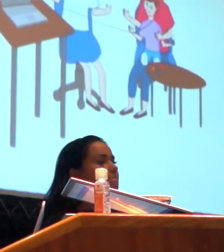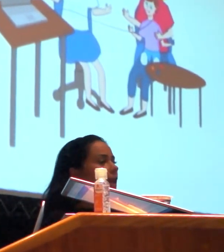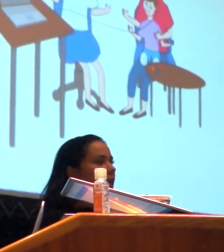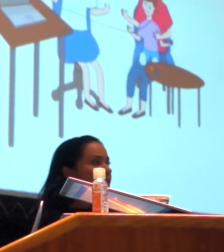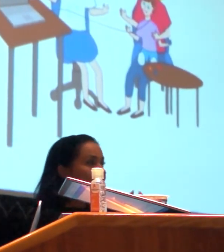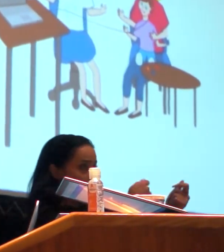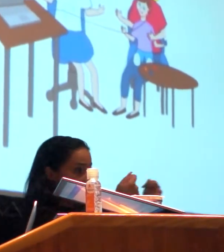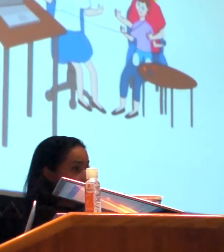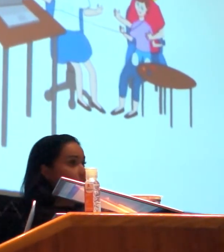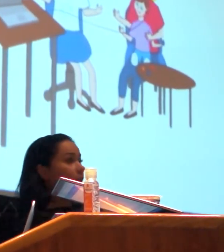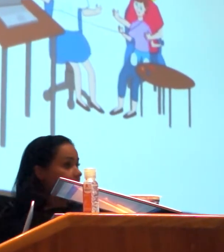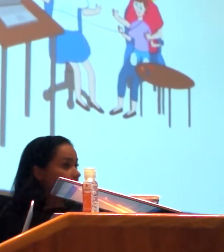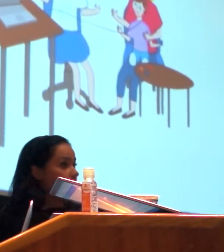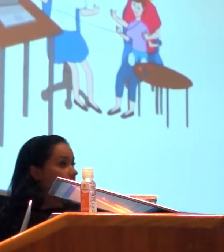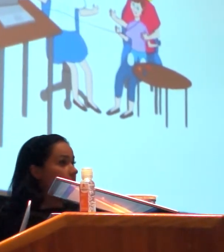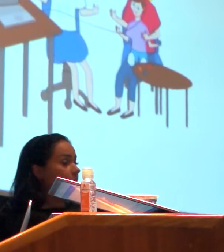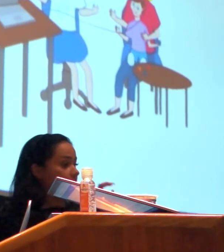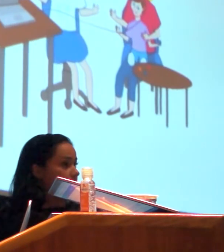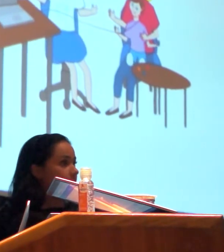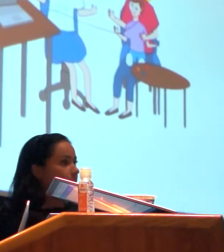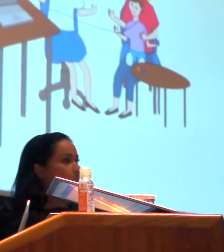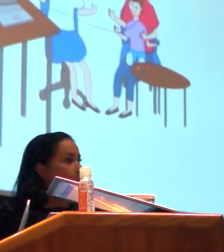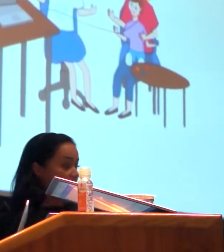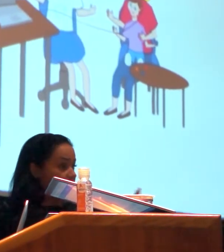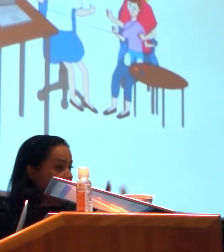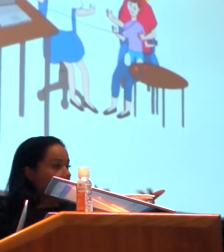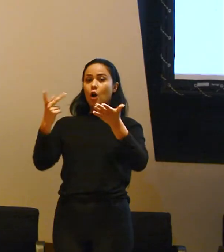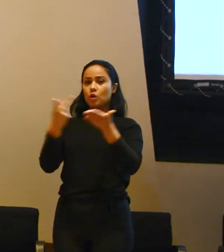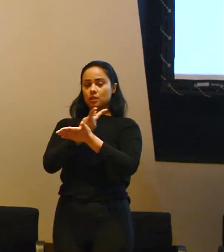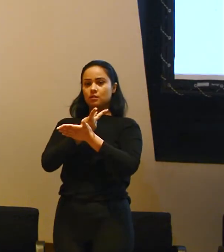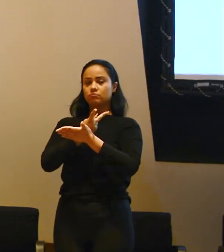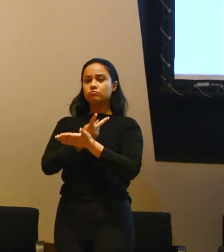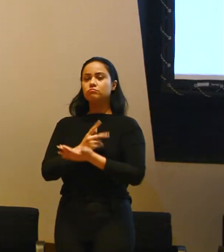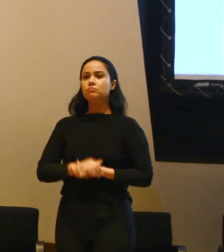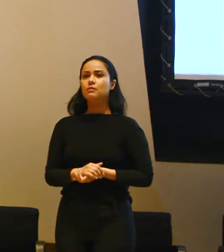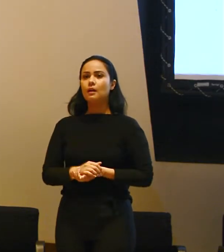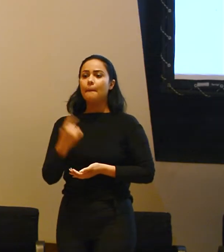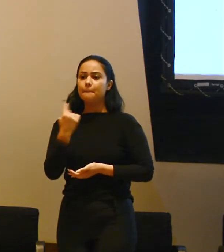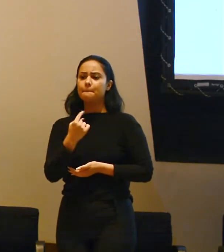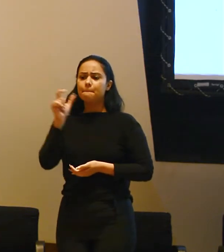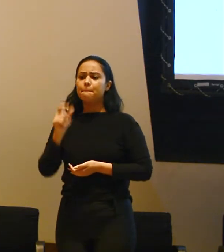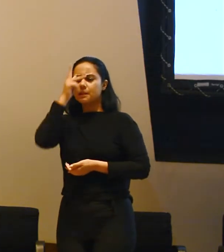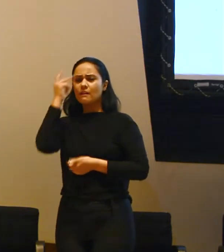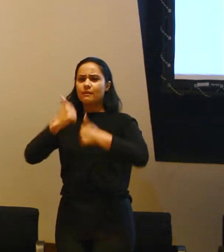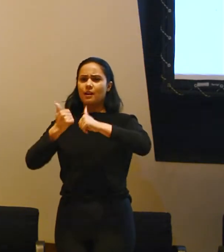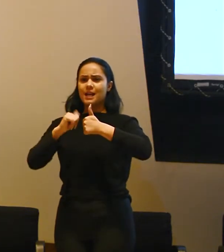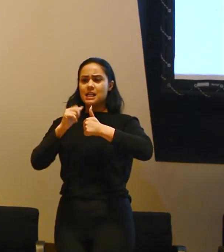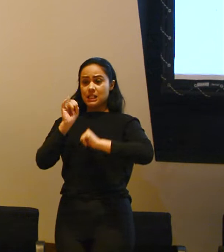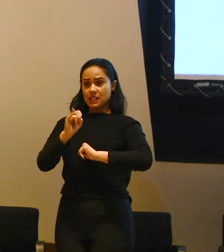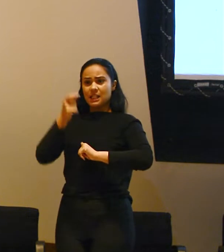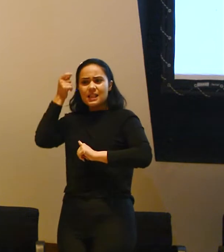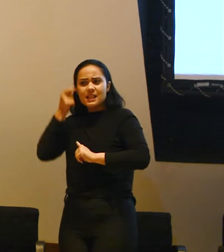gente precisa fazer com que essa avaliação aconteça, para a gente avaliar se esse nervo auditivo